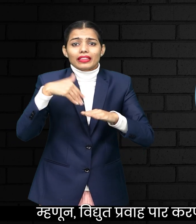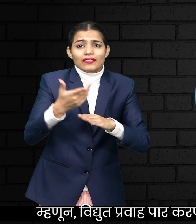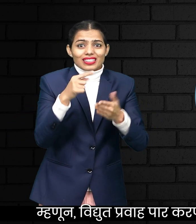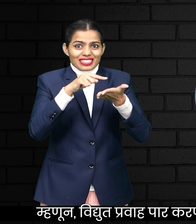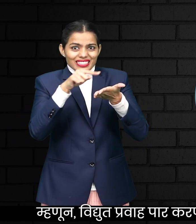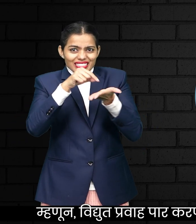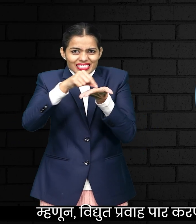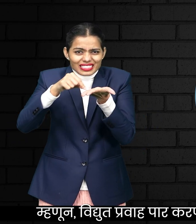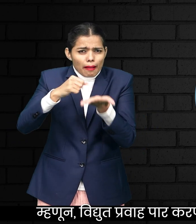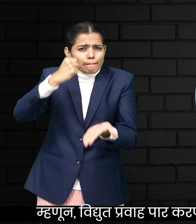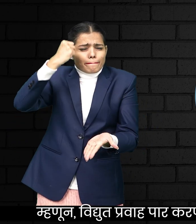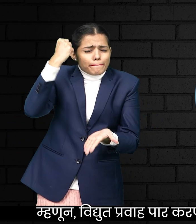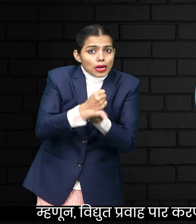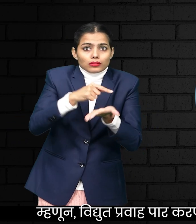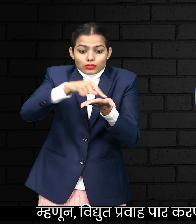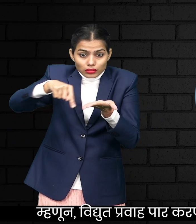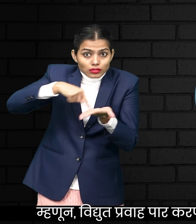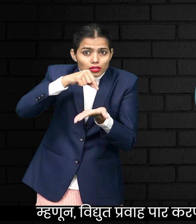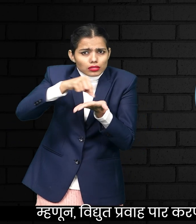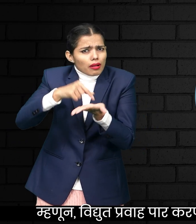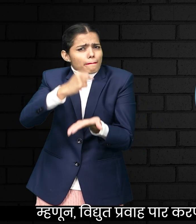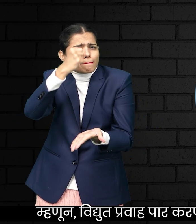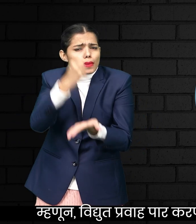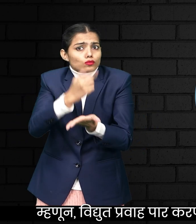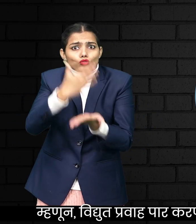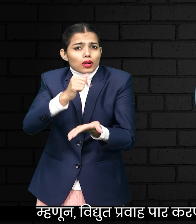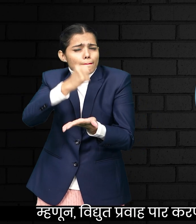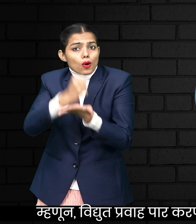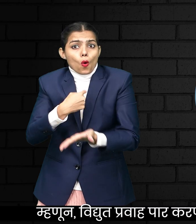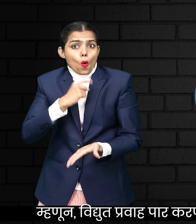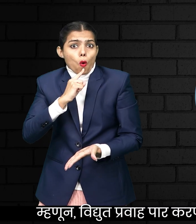म्हणून विद्युत प्रवाह पार करण्यासाठी परिपथ बंद असणे आवश्यक आहे.